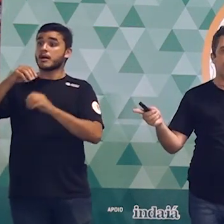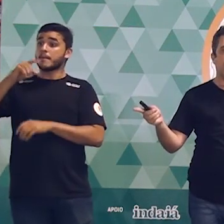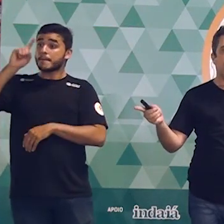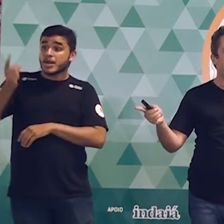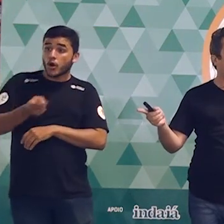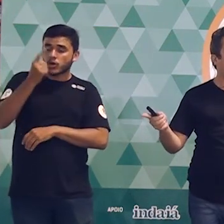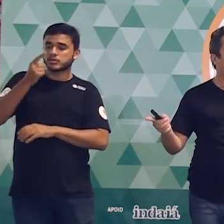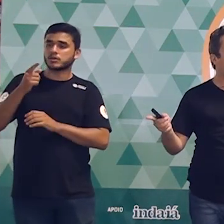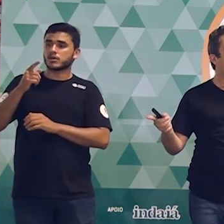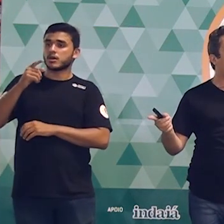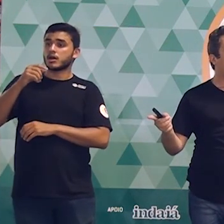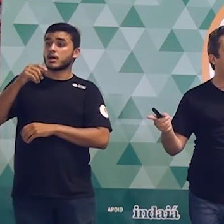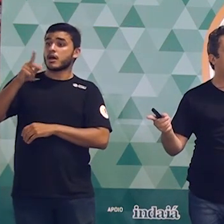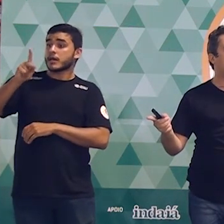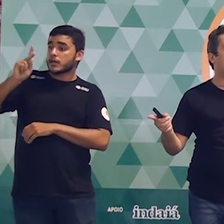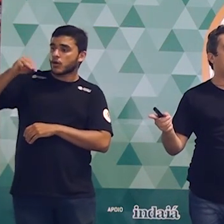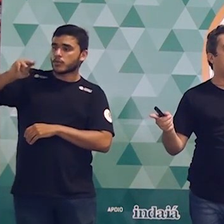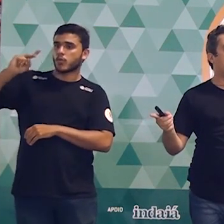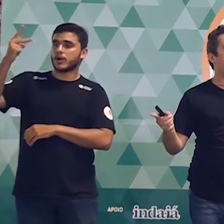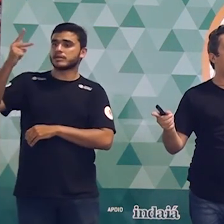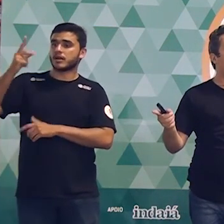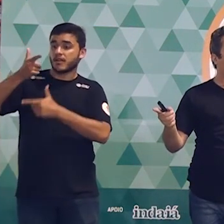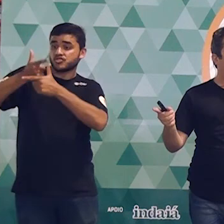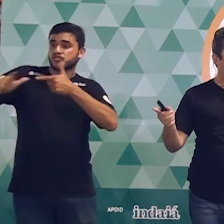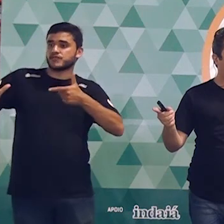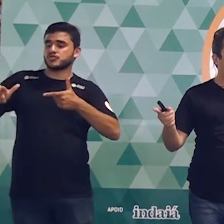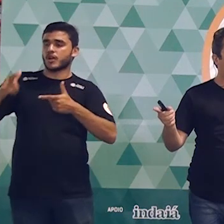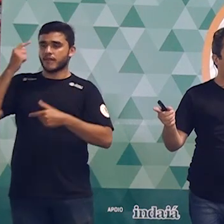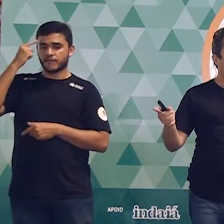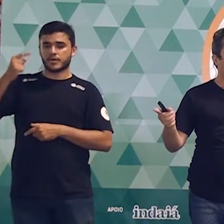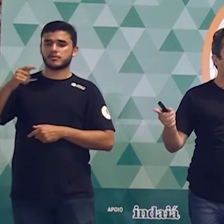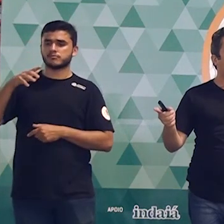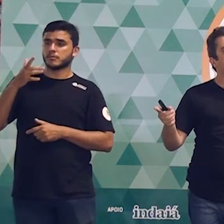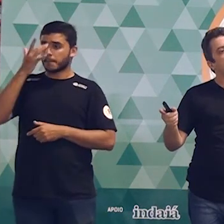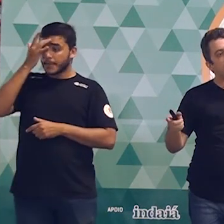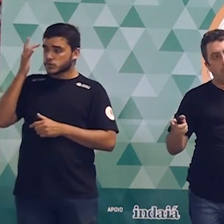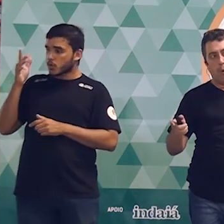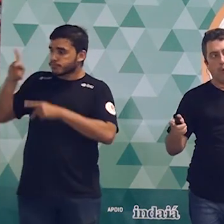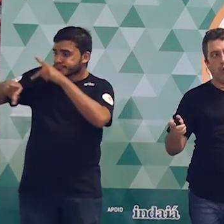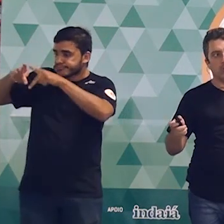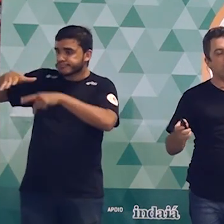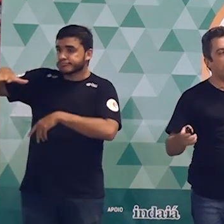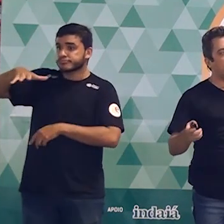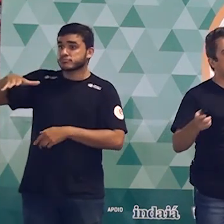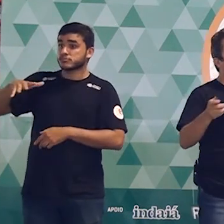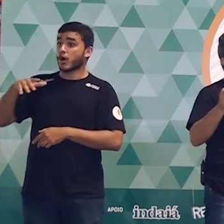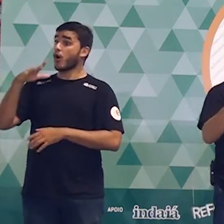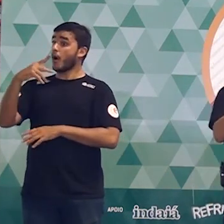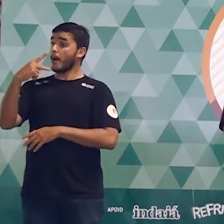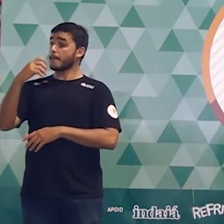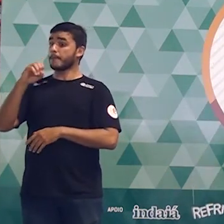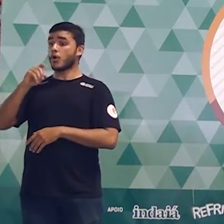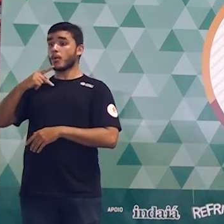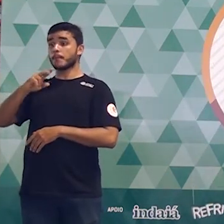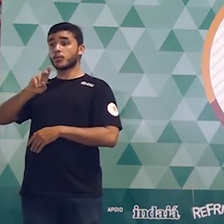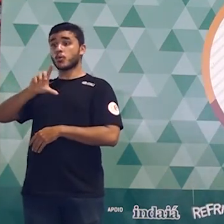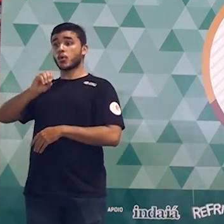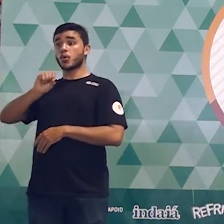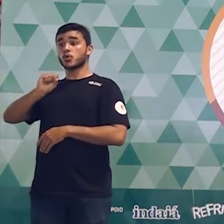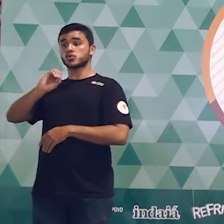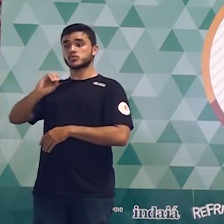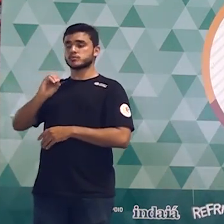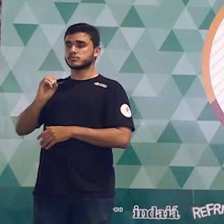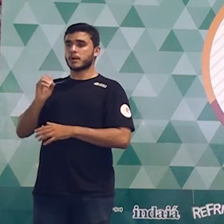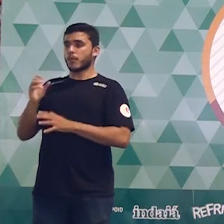ideia que a gente tem, que é de país povoado, certo? Não populoso. Quando você divide a população pela